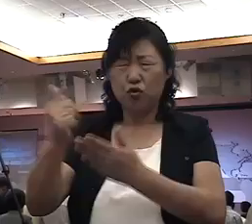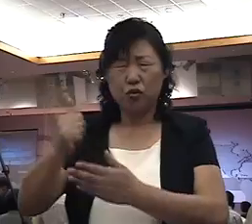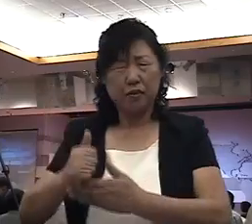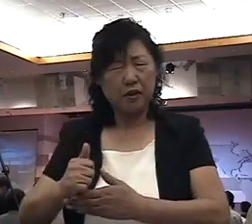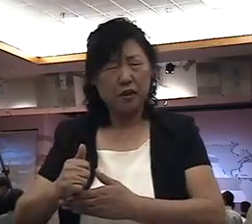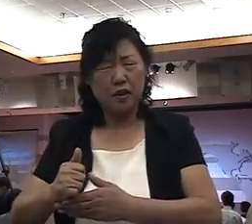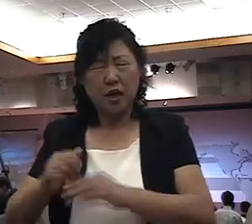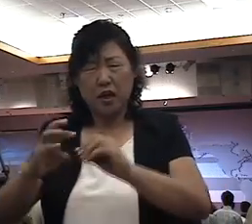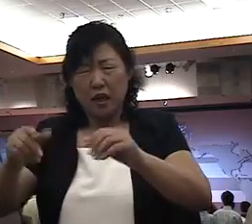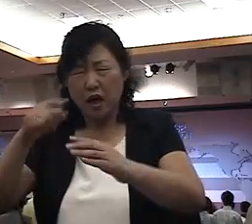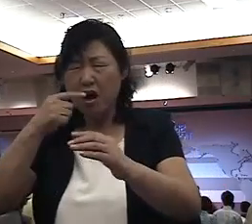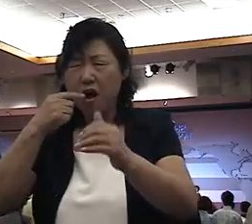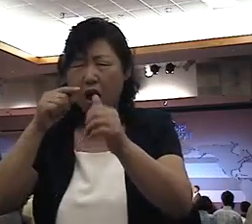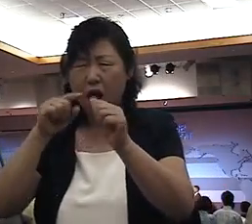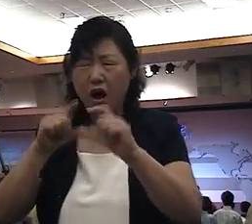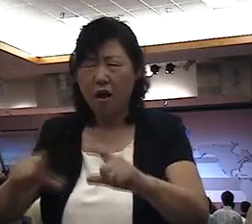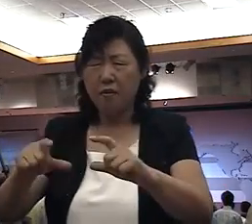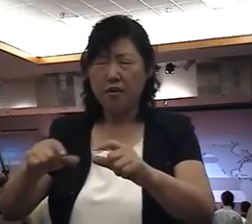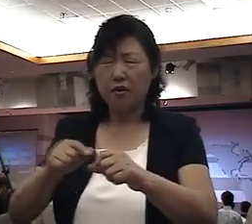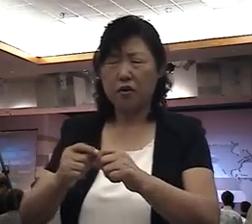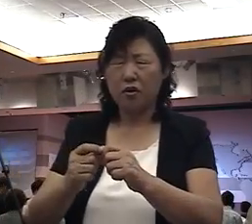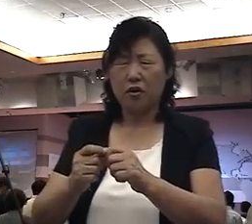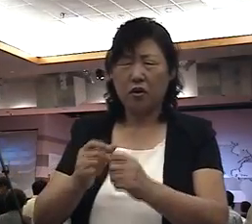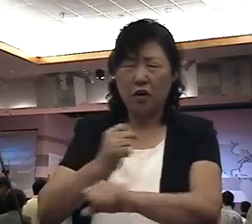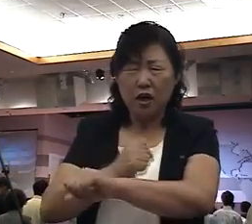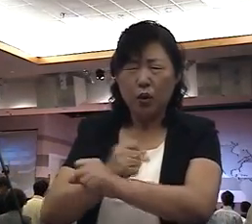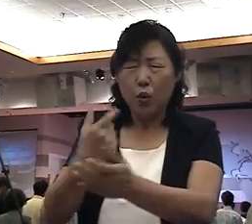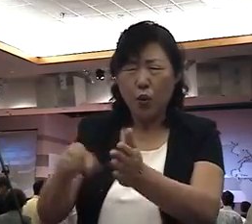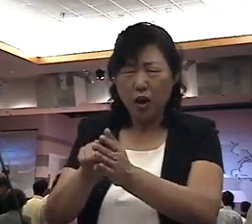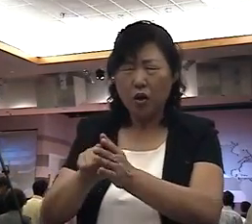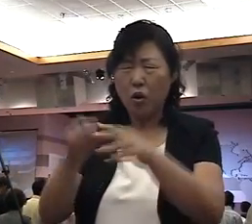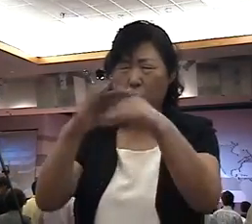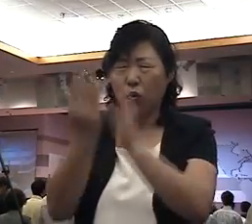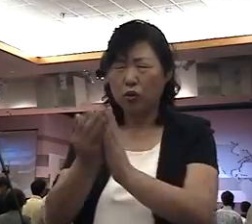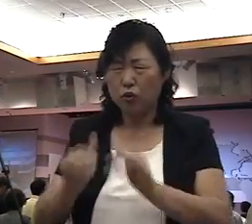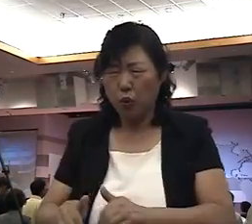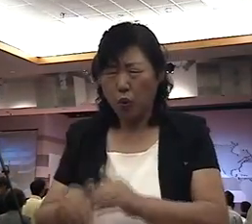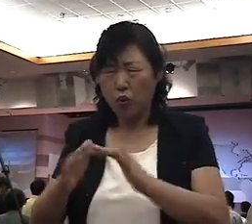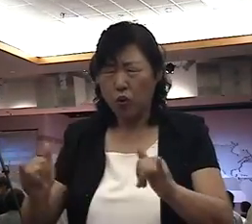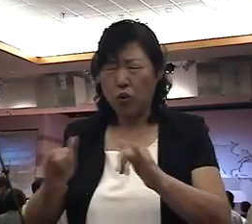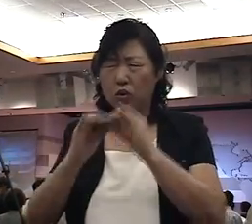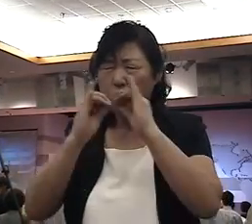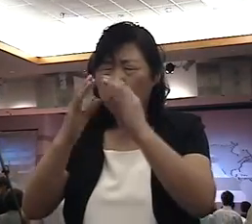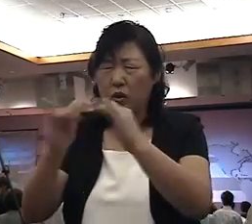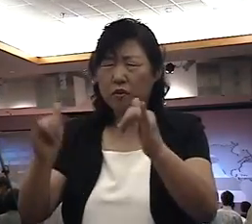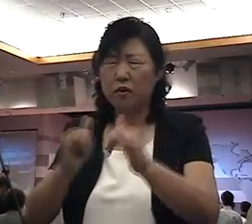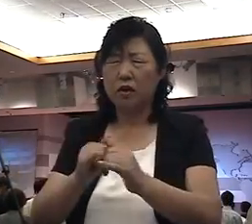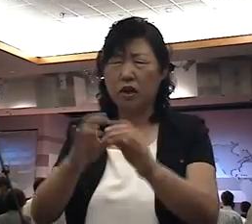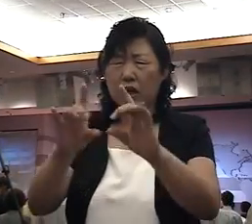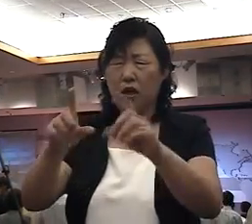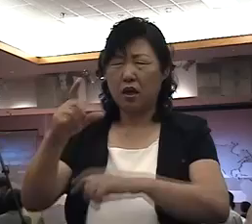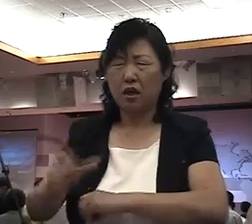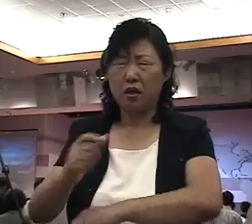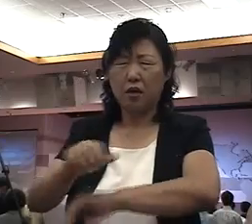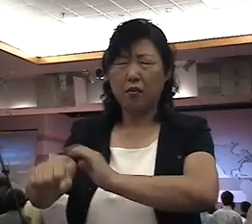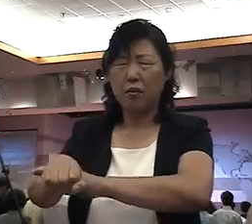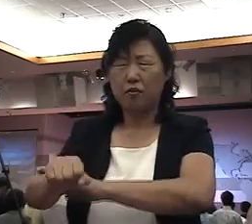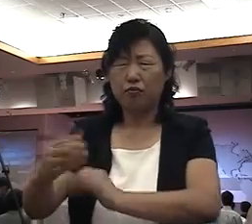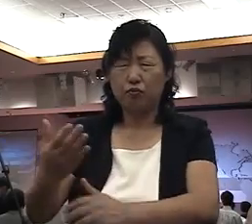장단기 선교사로 수고하고 계시는 모든 주의 종들을 기억하옵소서. 그들의 주의 강한 팔로 붙들어 주옵소서. 아멘.